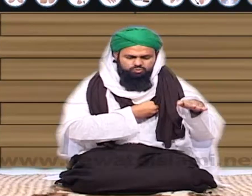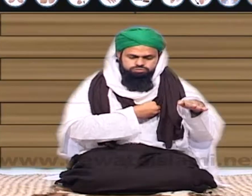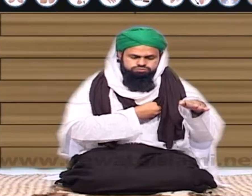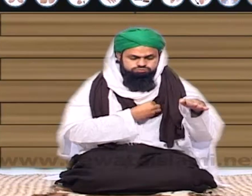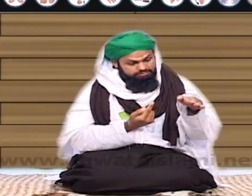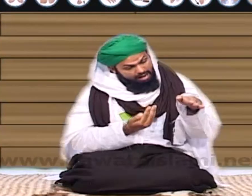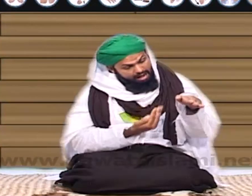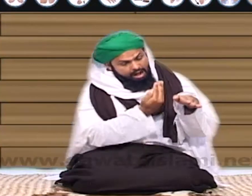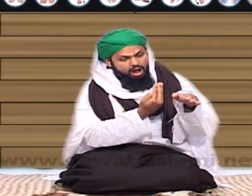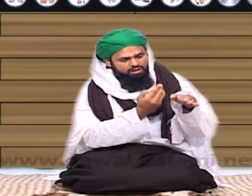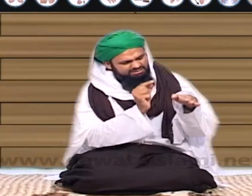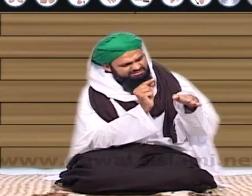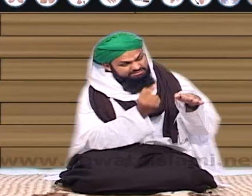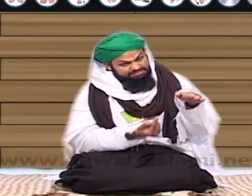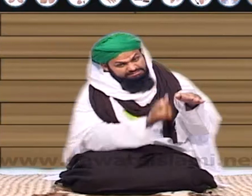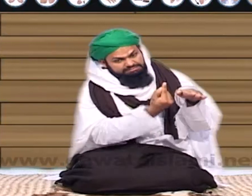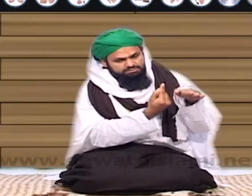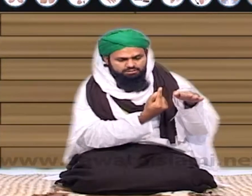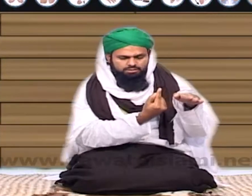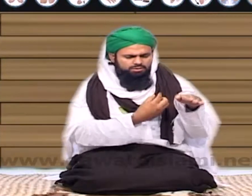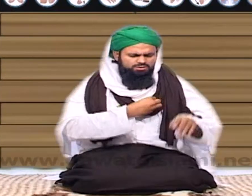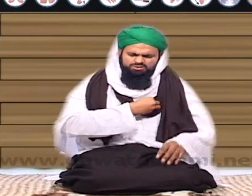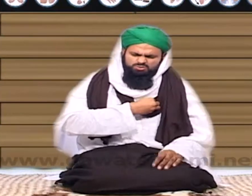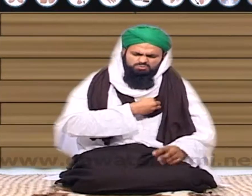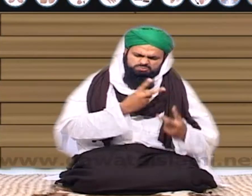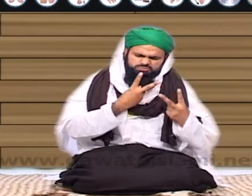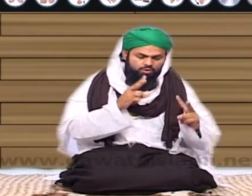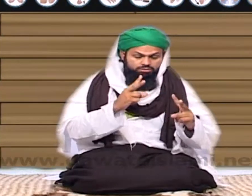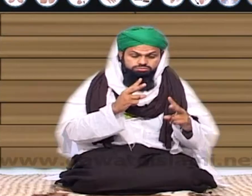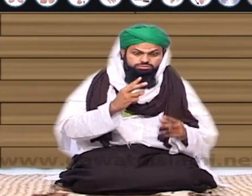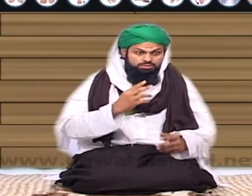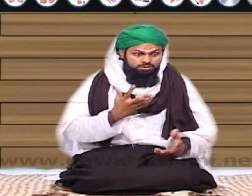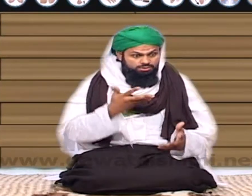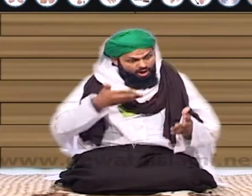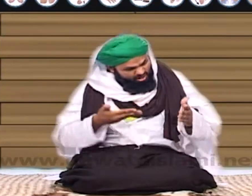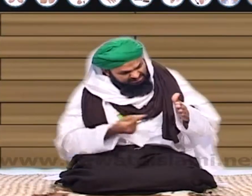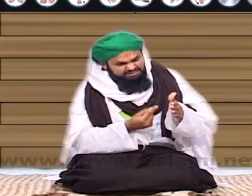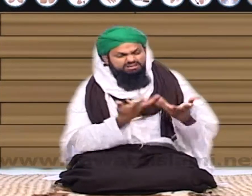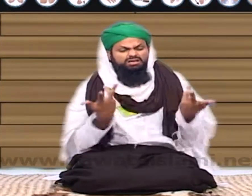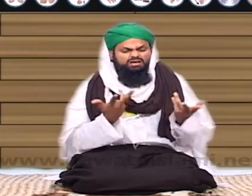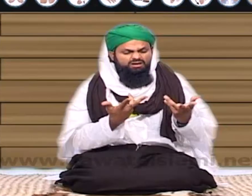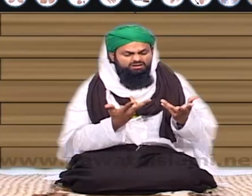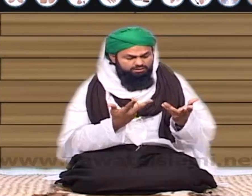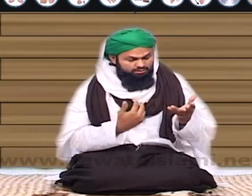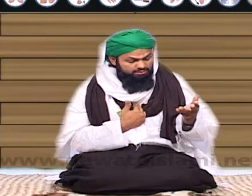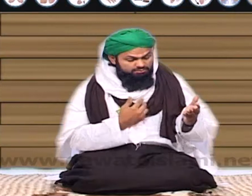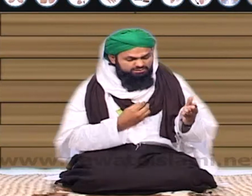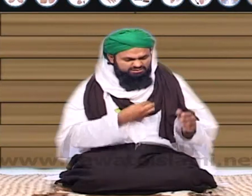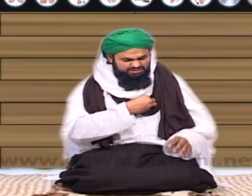وہ گھس گئی اور پونی تقریباً وہ پیوست ہو گئی پاؤں کے اندر، اور مجھے اتنی تکلیف ہوئی، میں چونک گیا، میں نے کہا ایسا کیا چبھا ہے